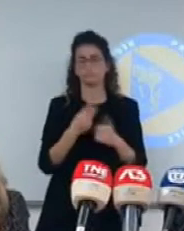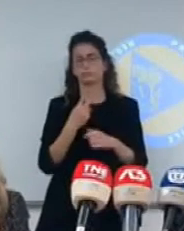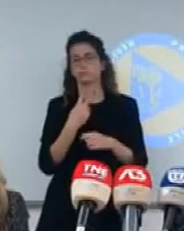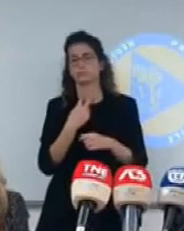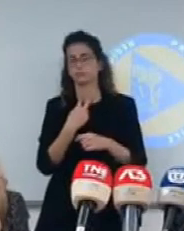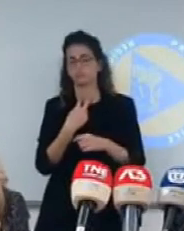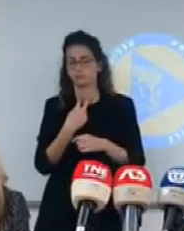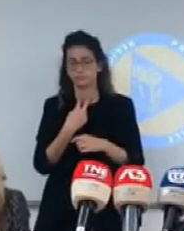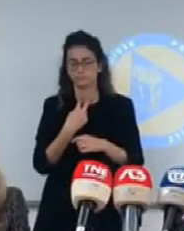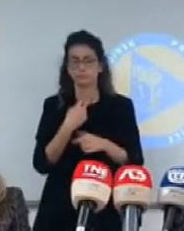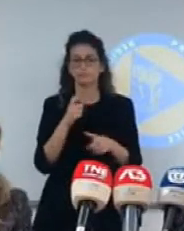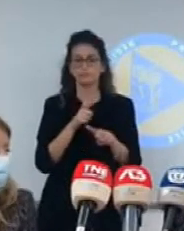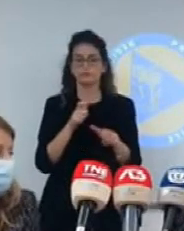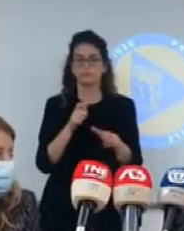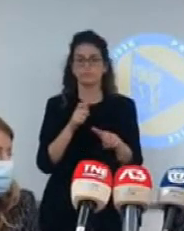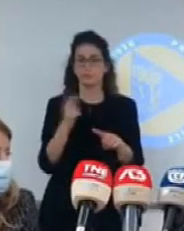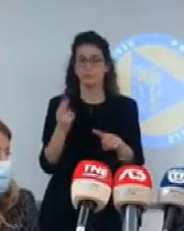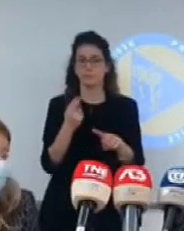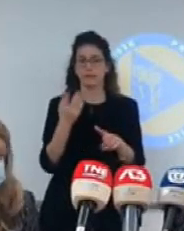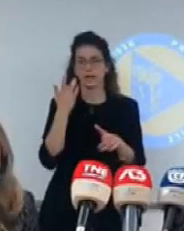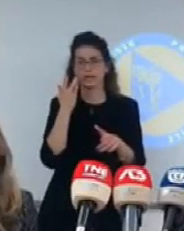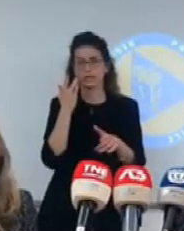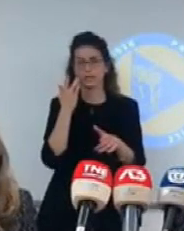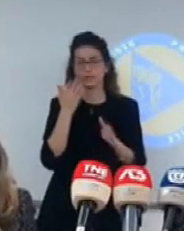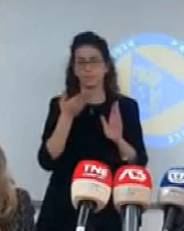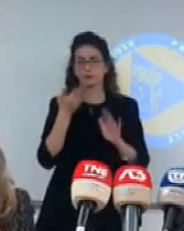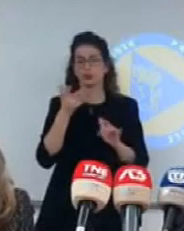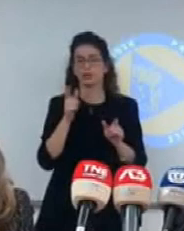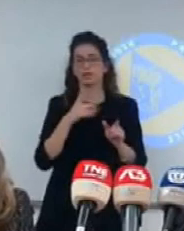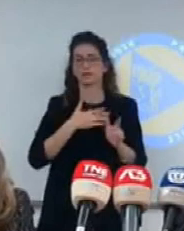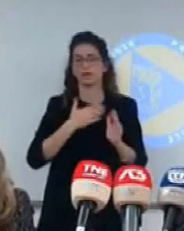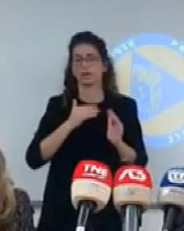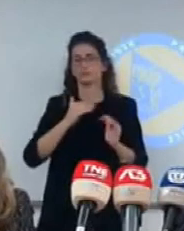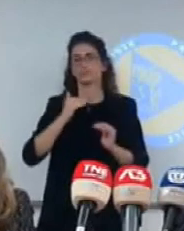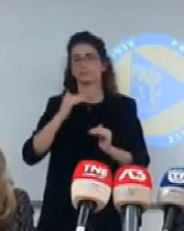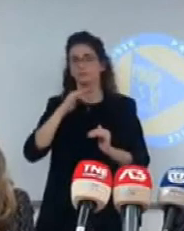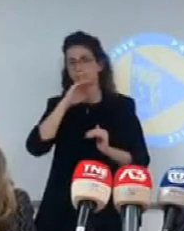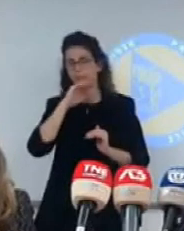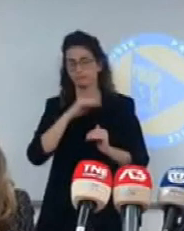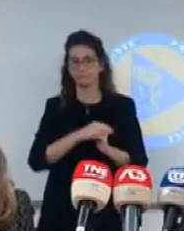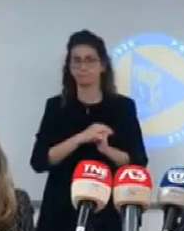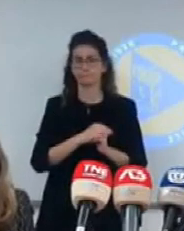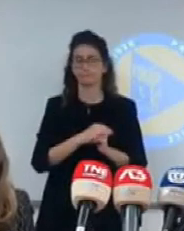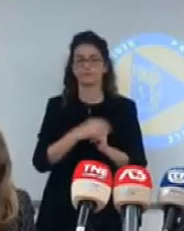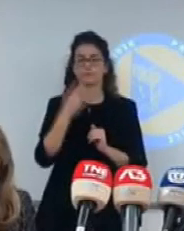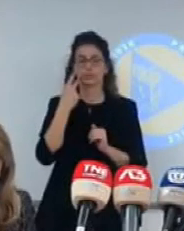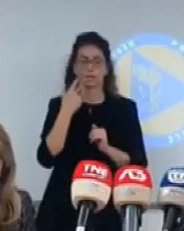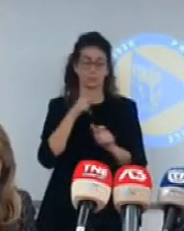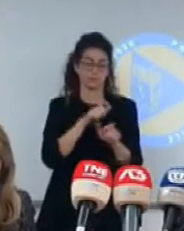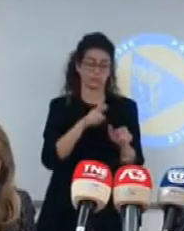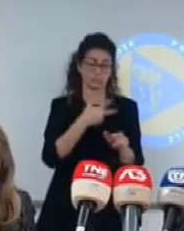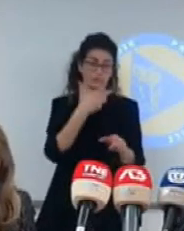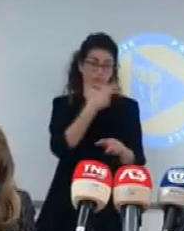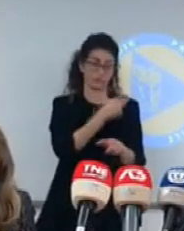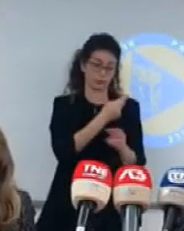mortalità è maggiore nelle fasce più anziane ma andremo a vedere che i vaccinati che